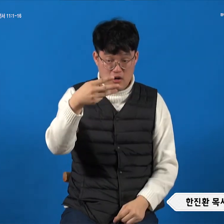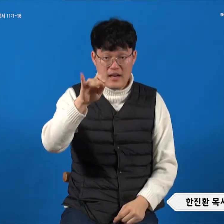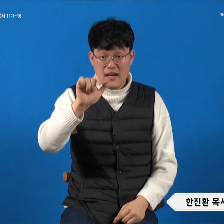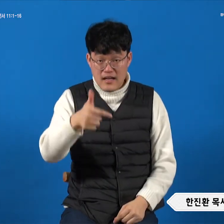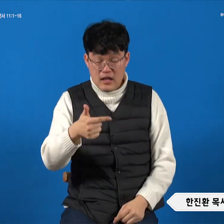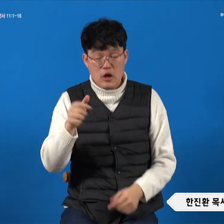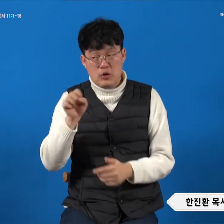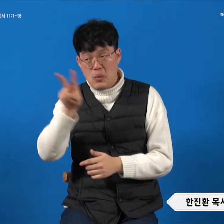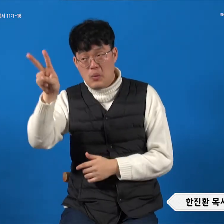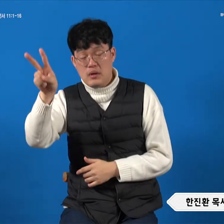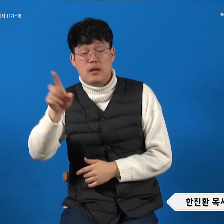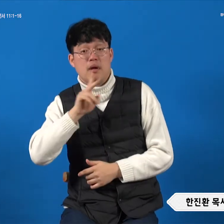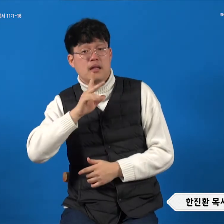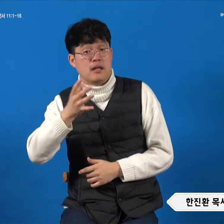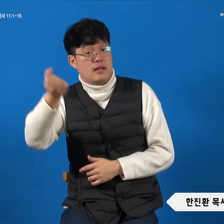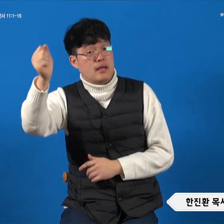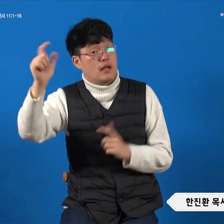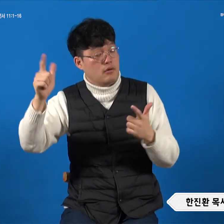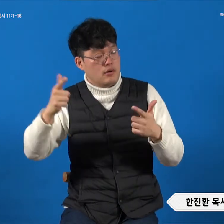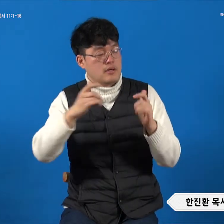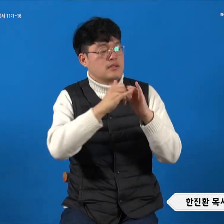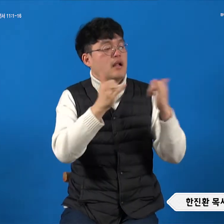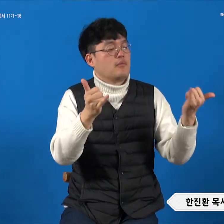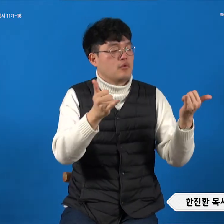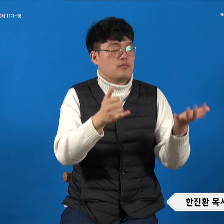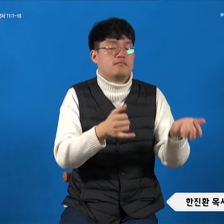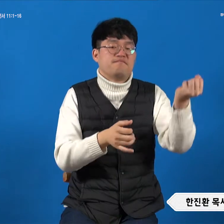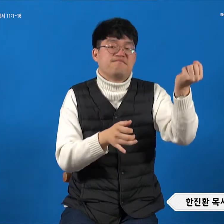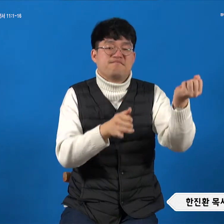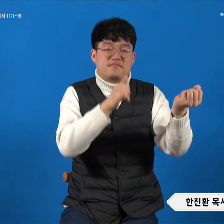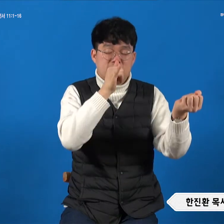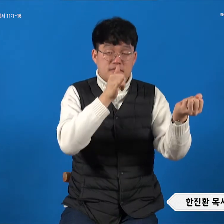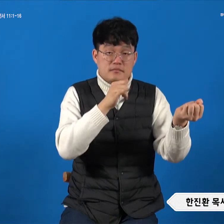영린은 용에게만 있는 것이 아니라 사람에게도 있습니다.